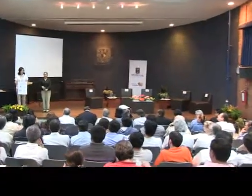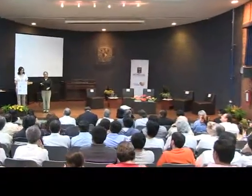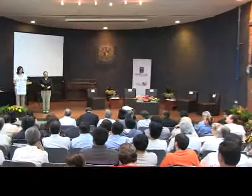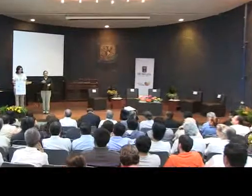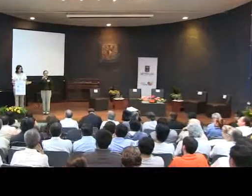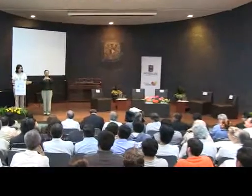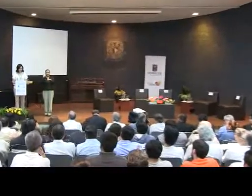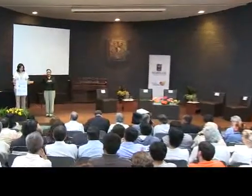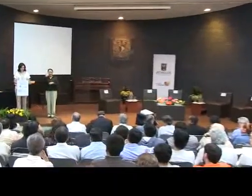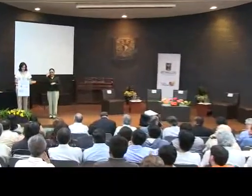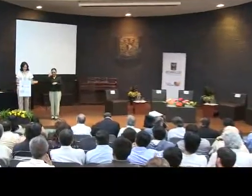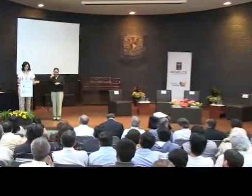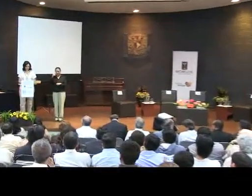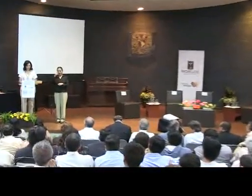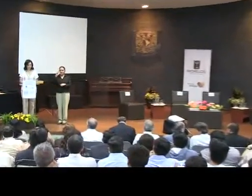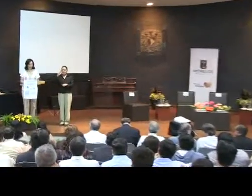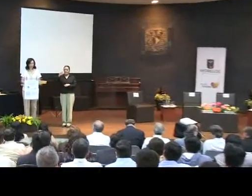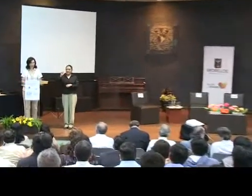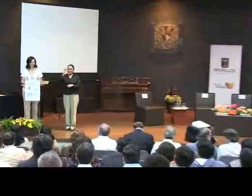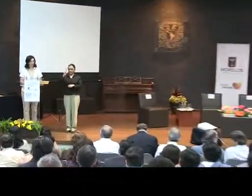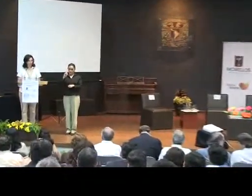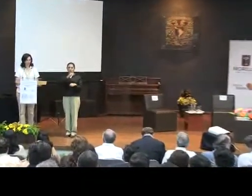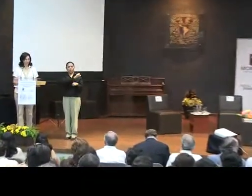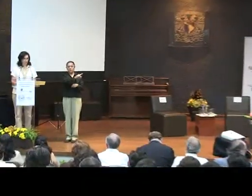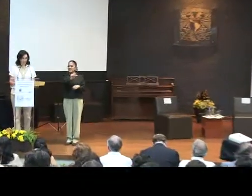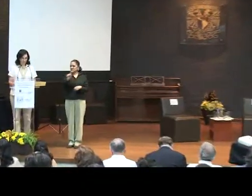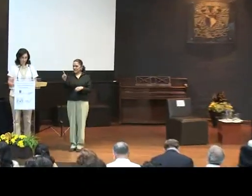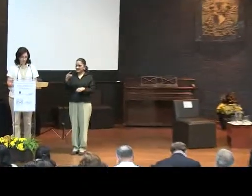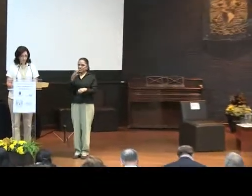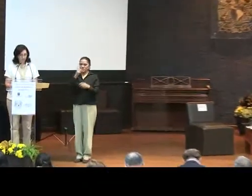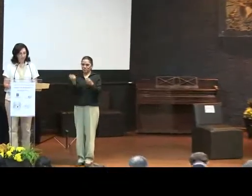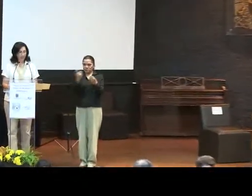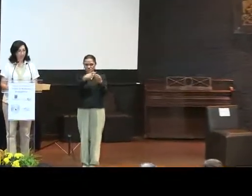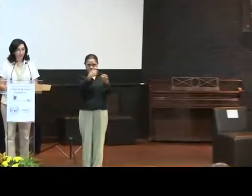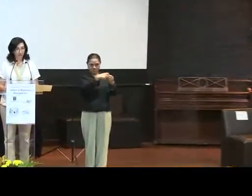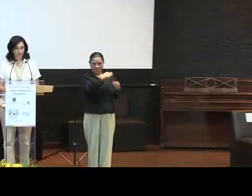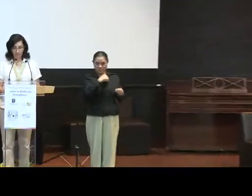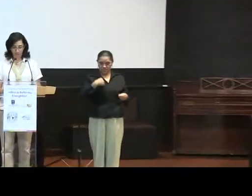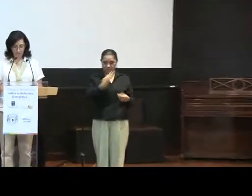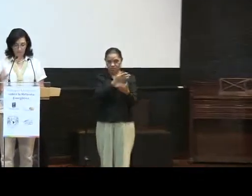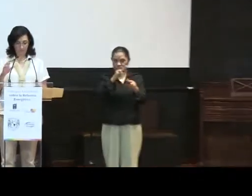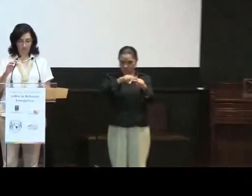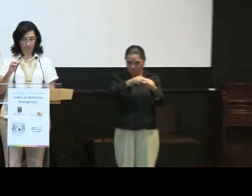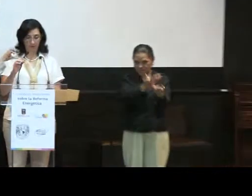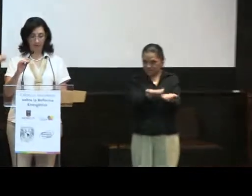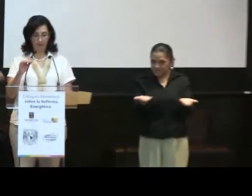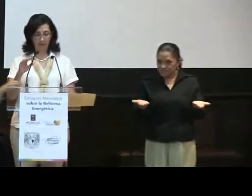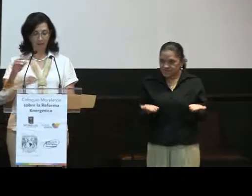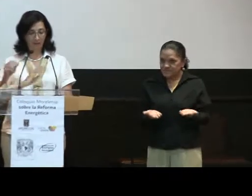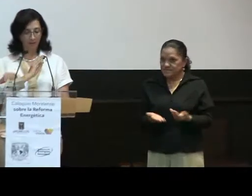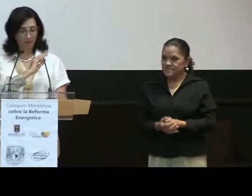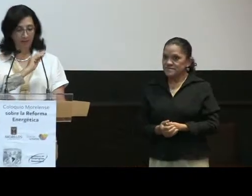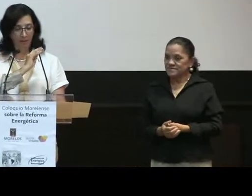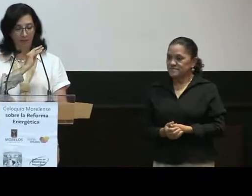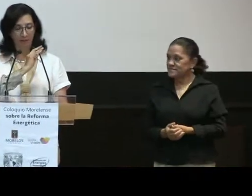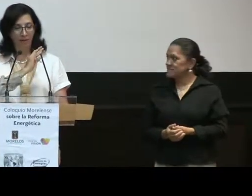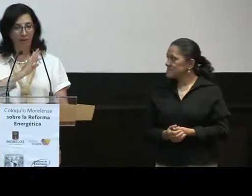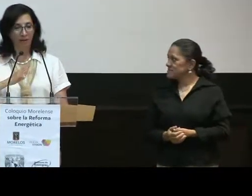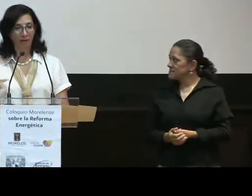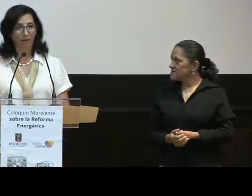gobernador Graco Ramírez Garrido Abreu, distinguidos miembros del presidio,